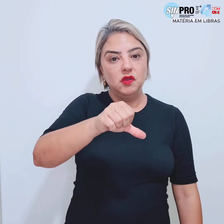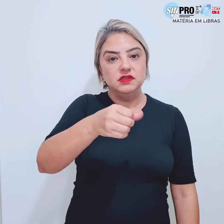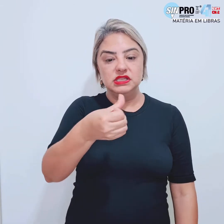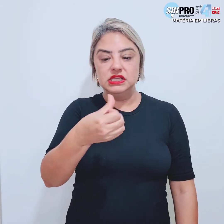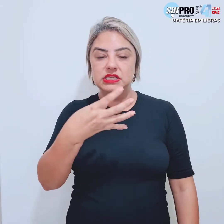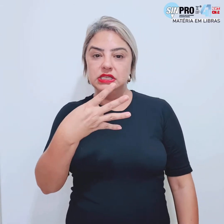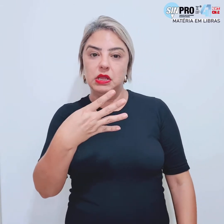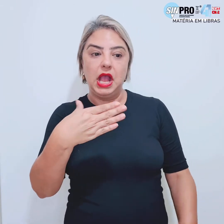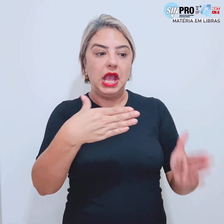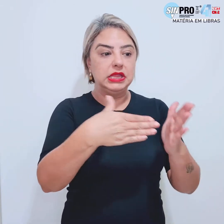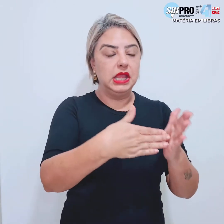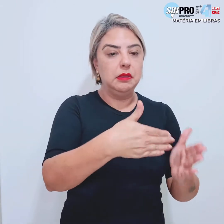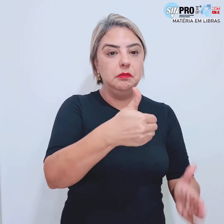1964 a